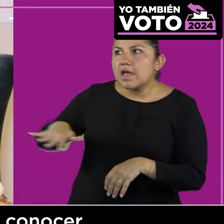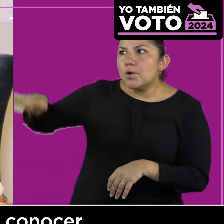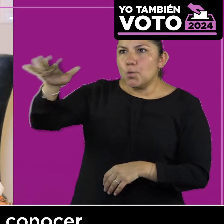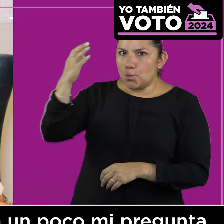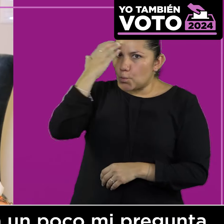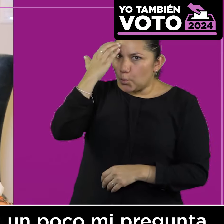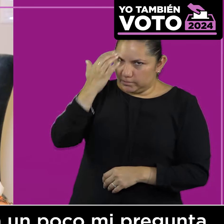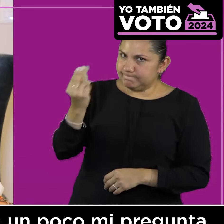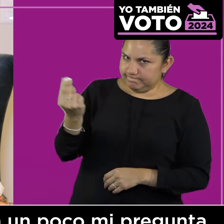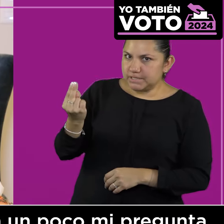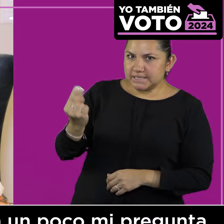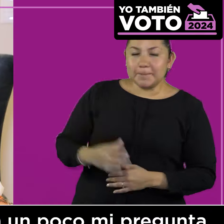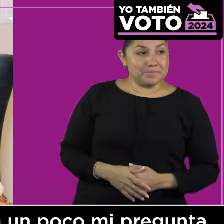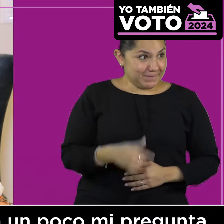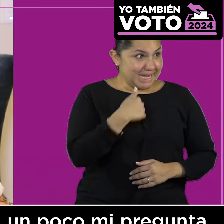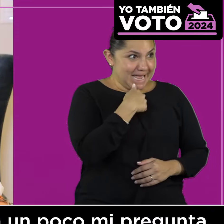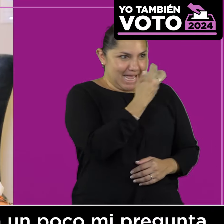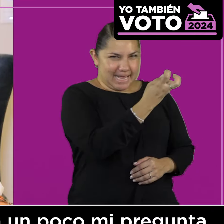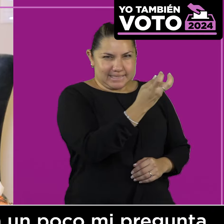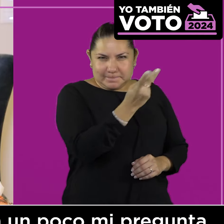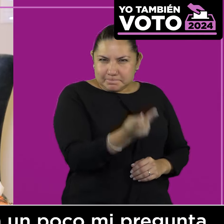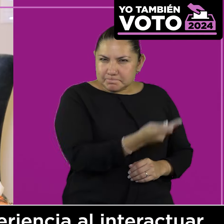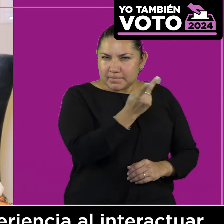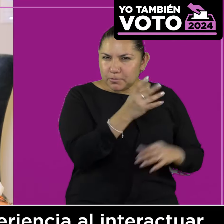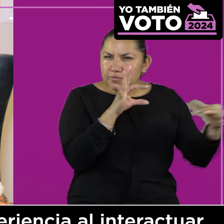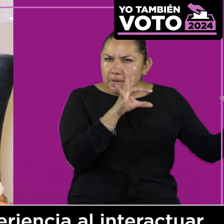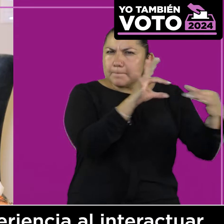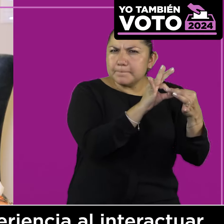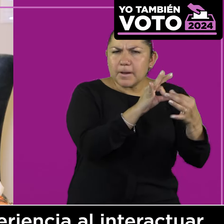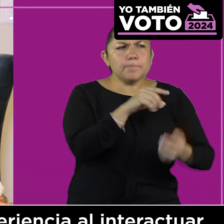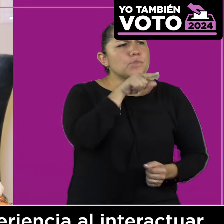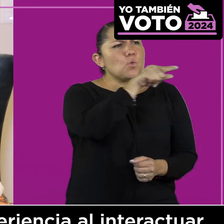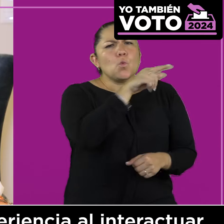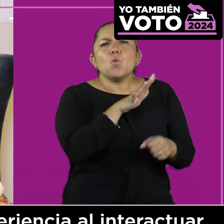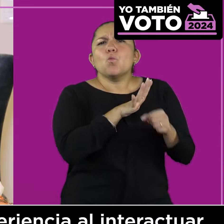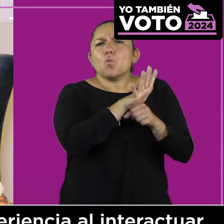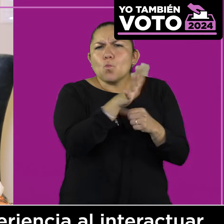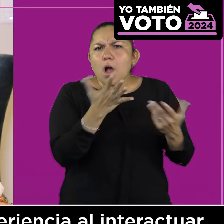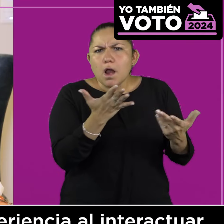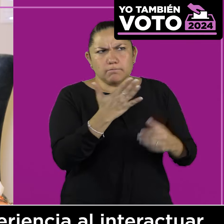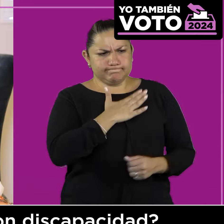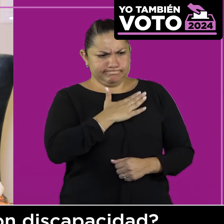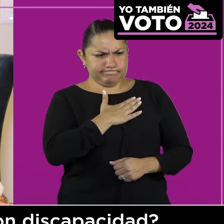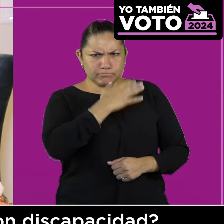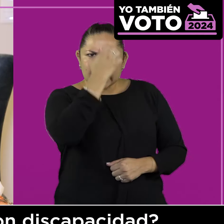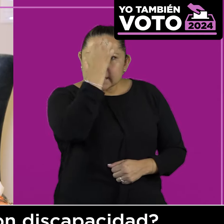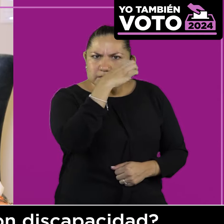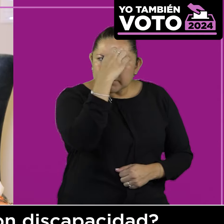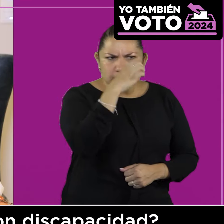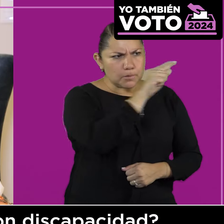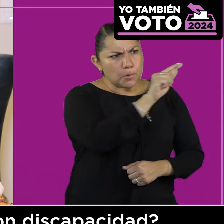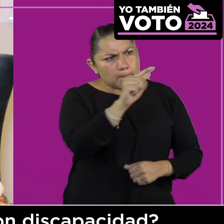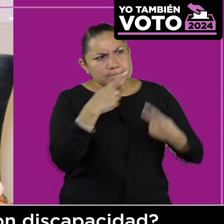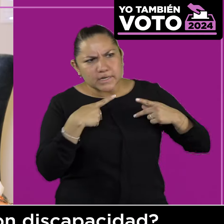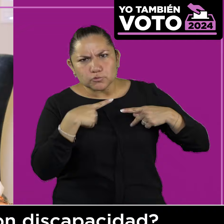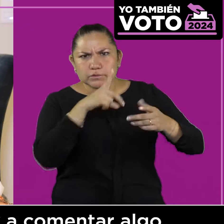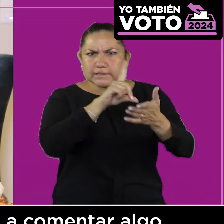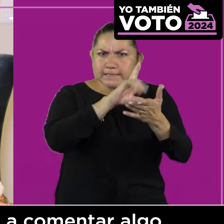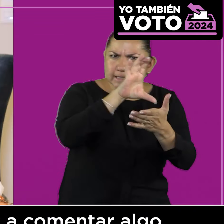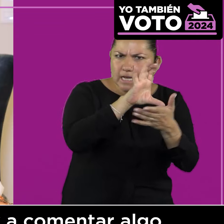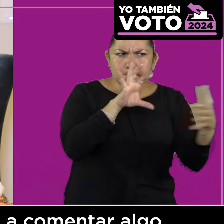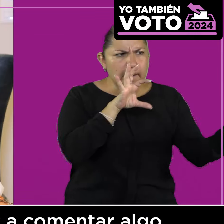conocer Bueno pues esa sería un poco mi pregunta cuál ha sido tu experiencia al interactuar con personas con discapacidad